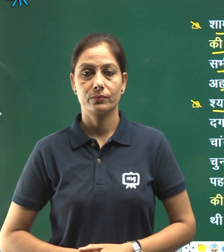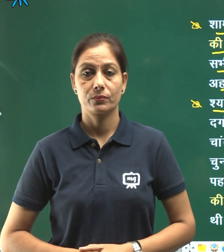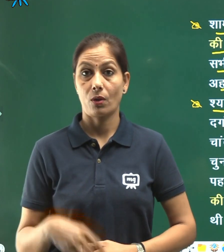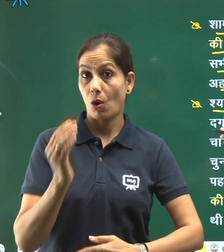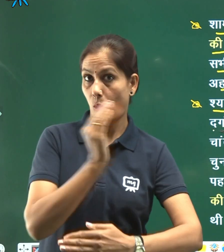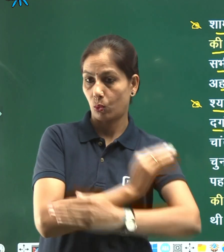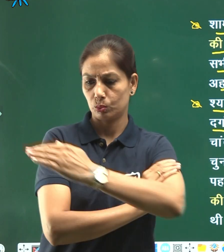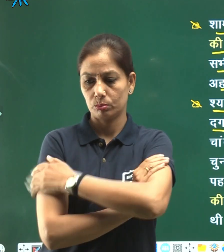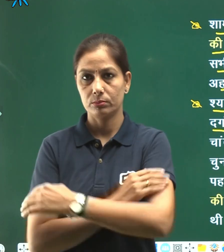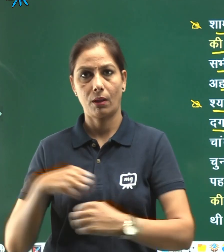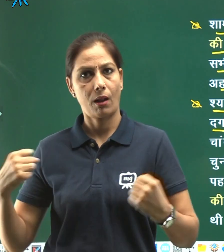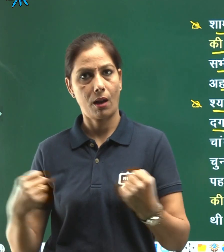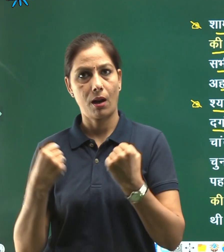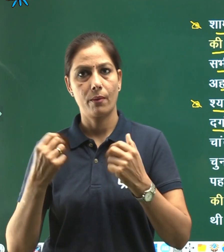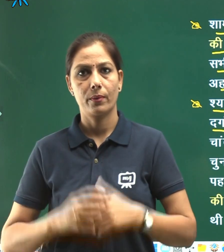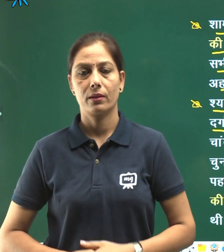कुश्ती के दंगल में